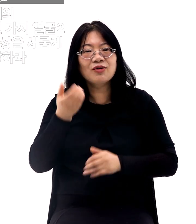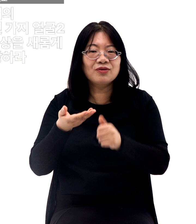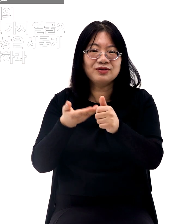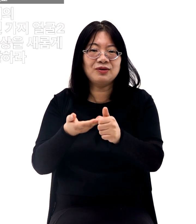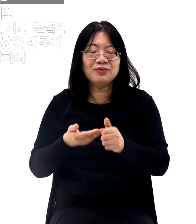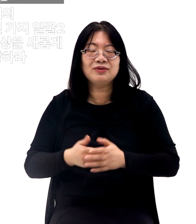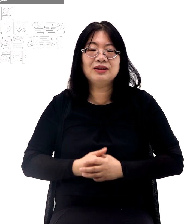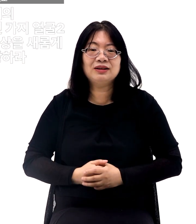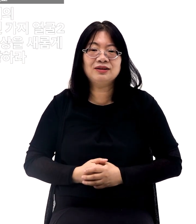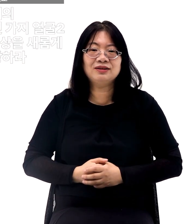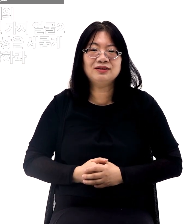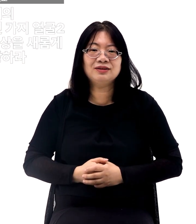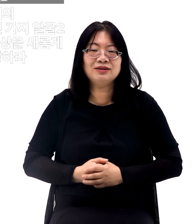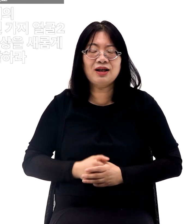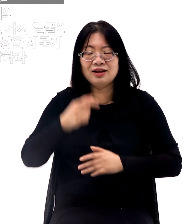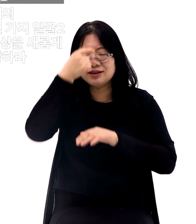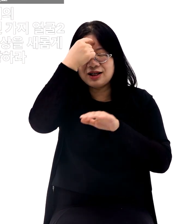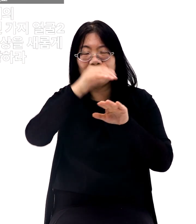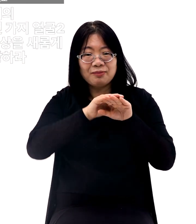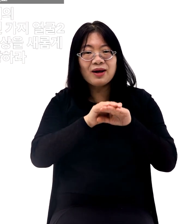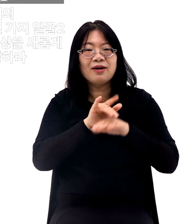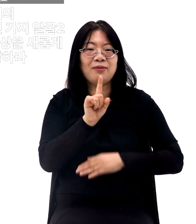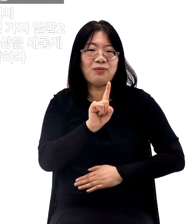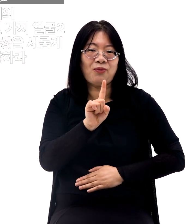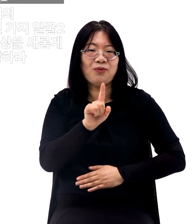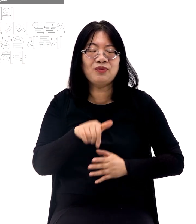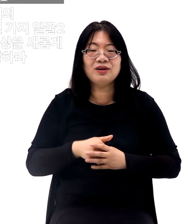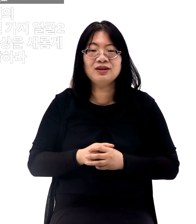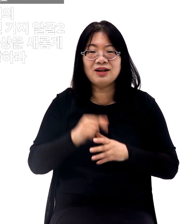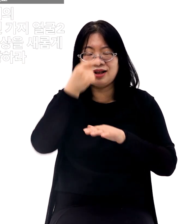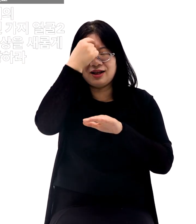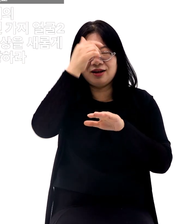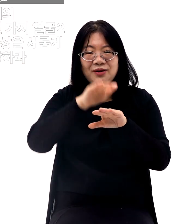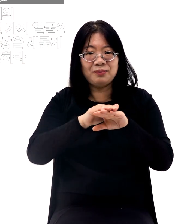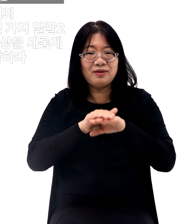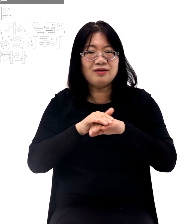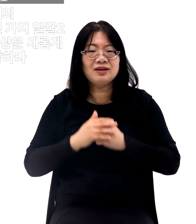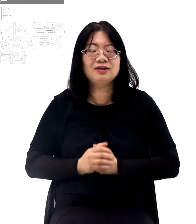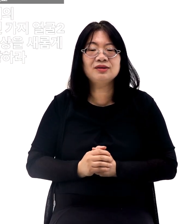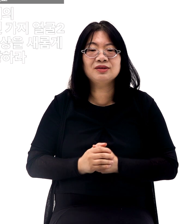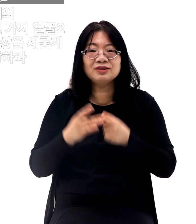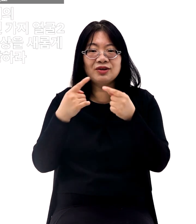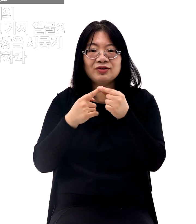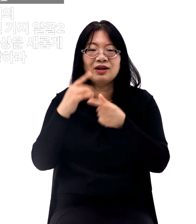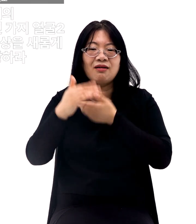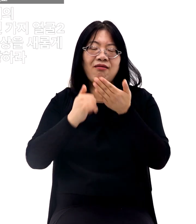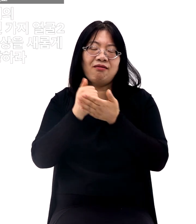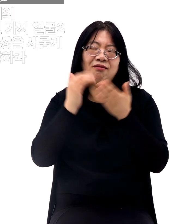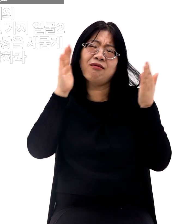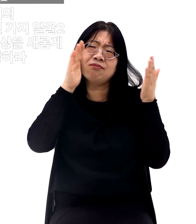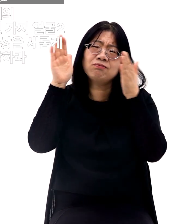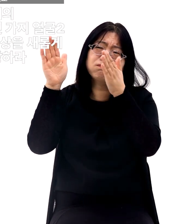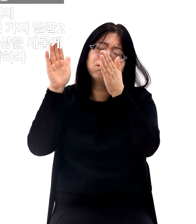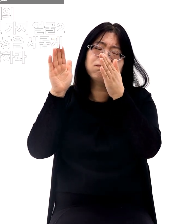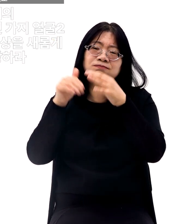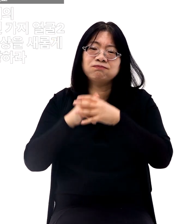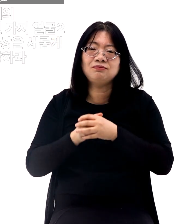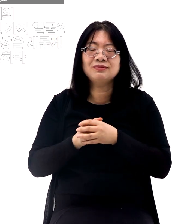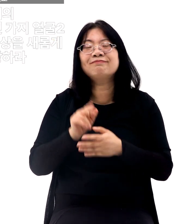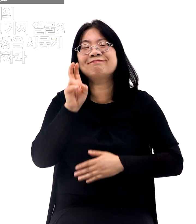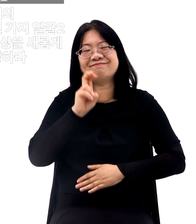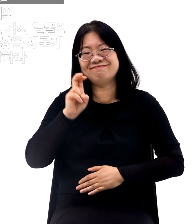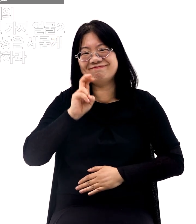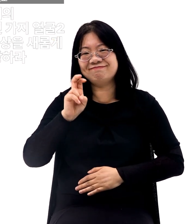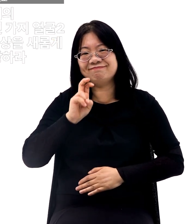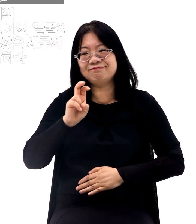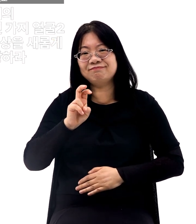왜요? 예배라는 게 뭡니까? 예배는 첫째 하나님을 향한 뭐가 있죠? 찬양이